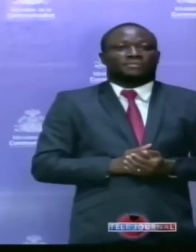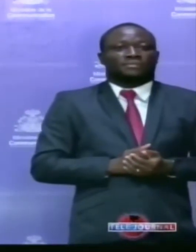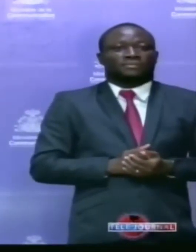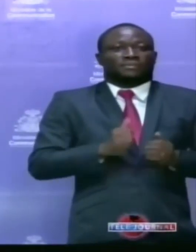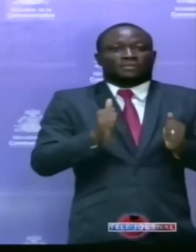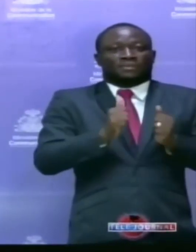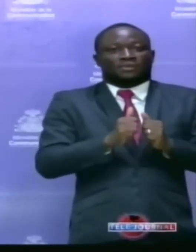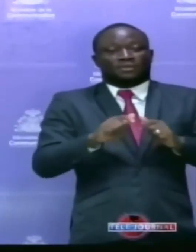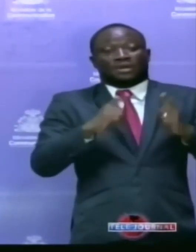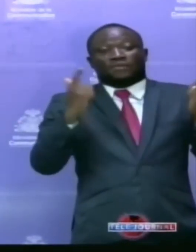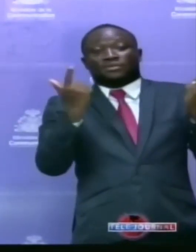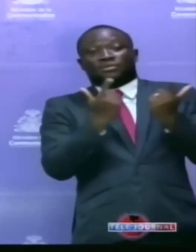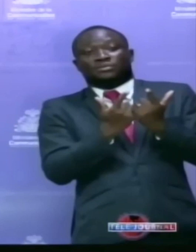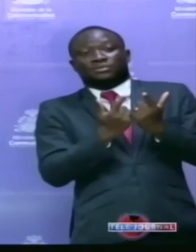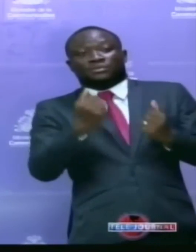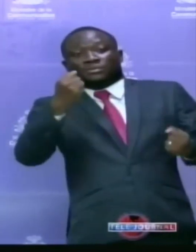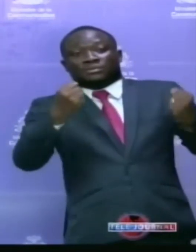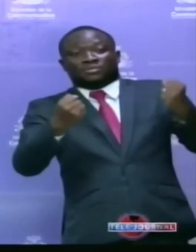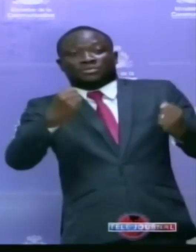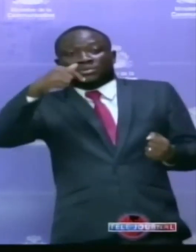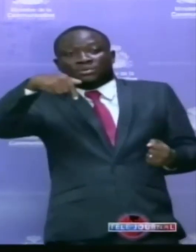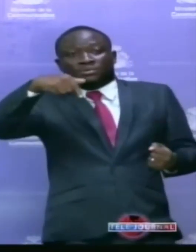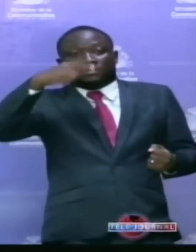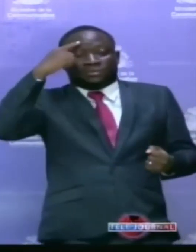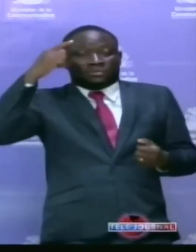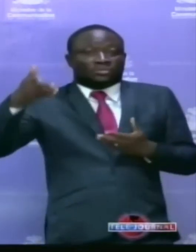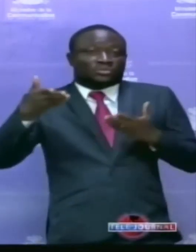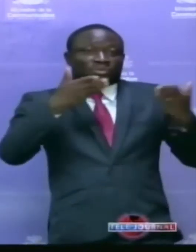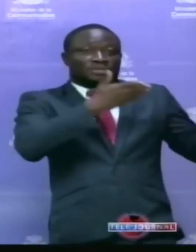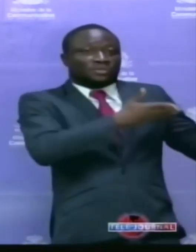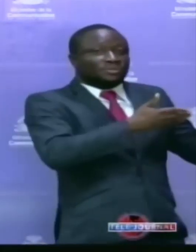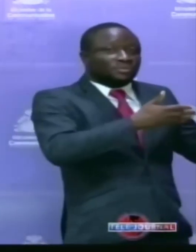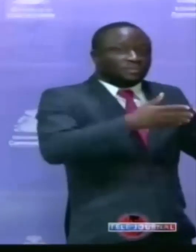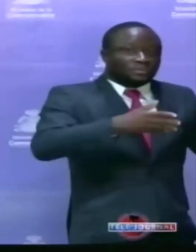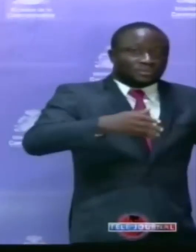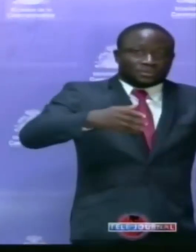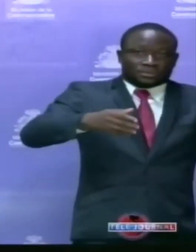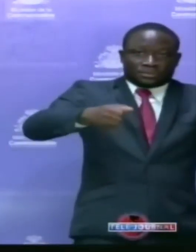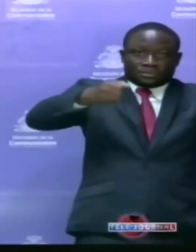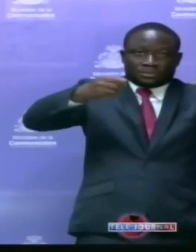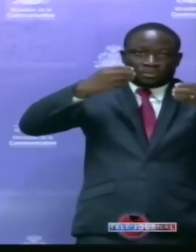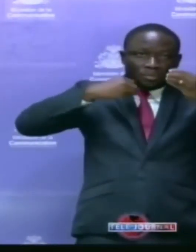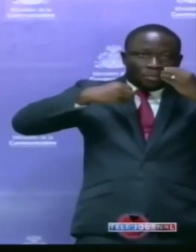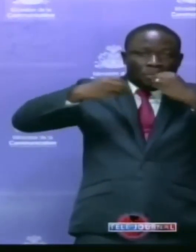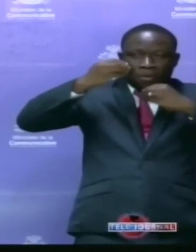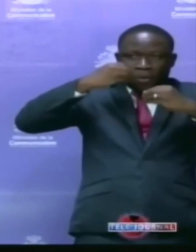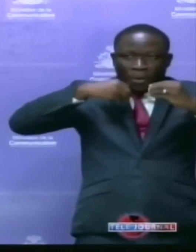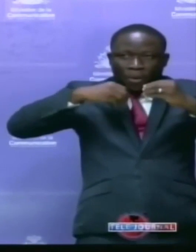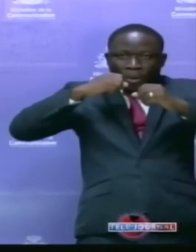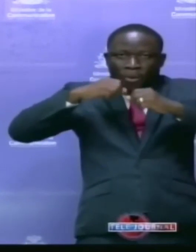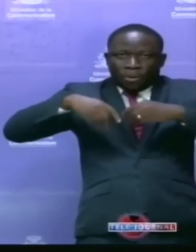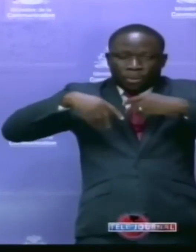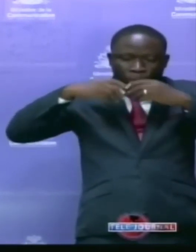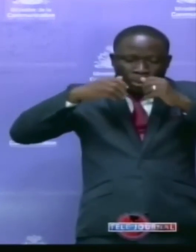Avec l'affaire sociale, quand nous sommes là, pour transporter tout qui a besoin de aller, quel que soit à côté